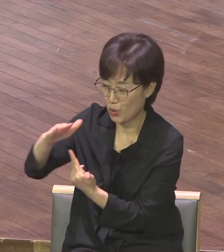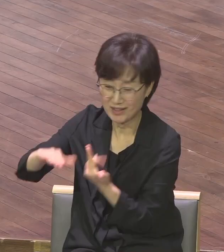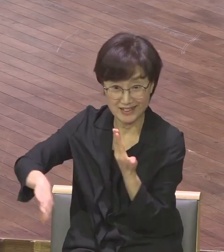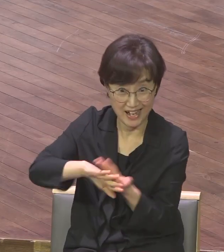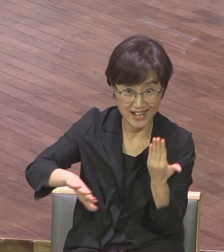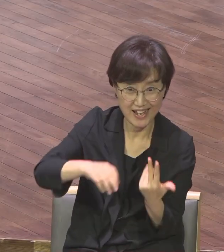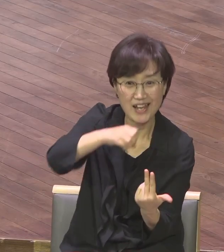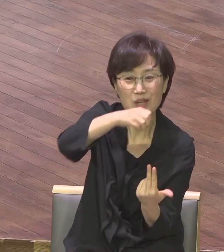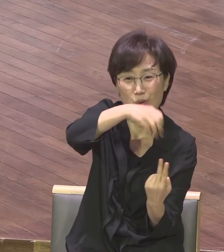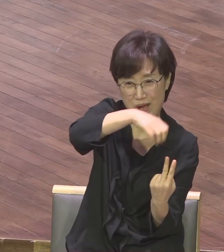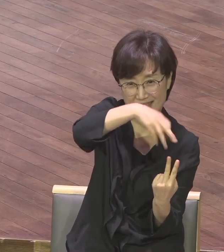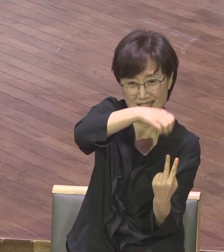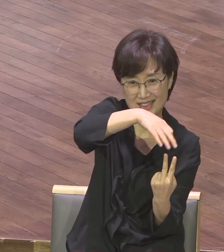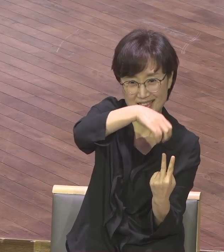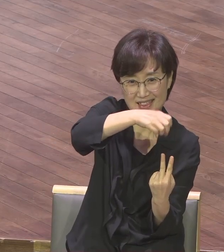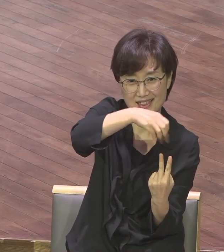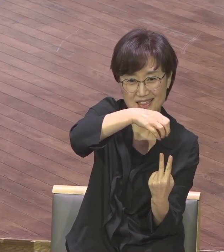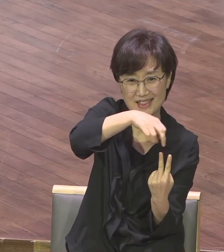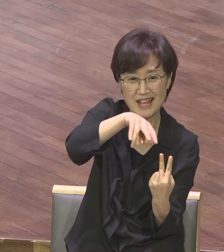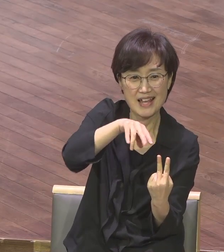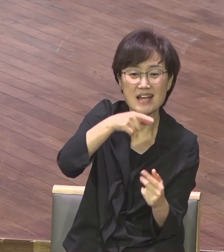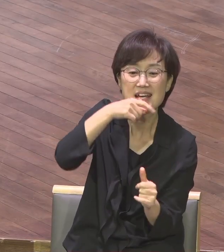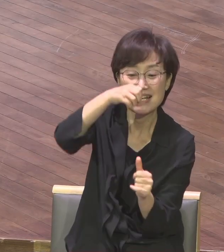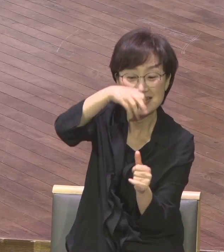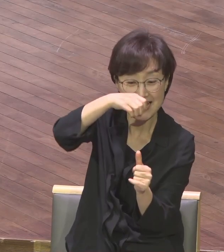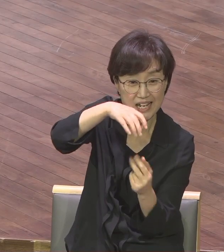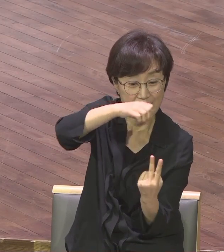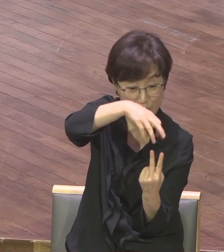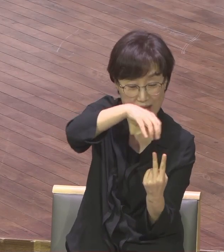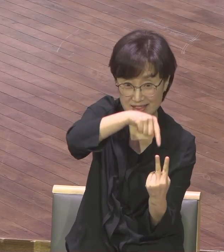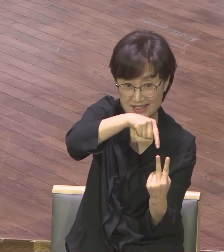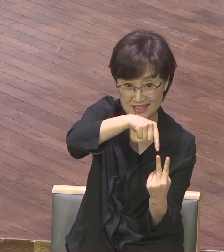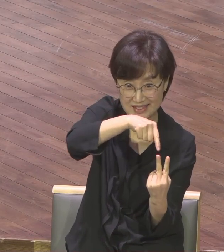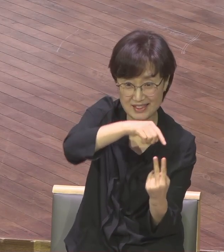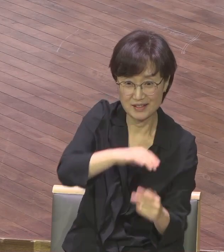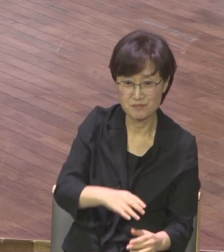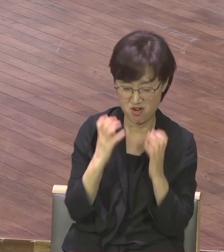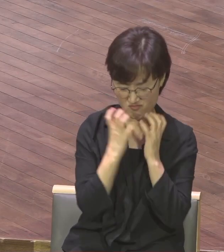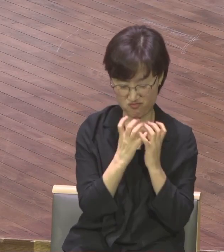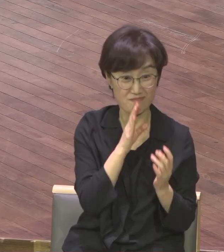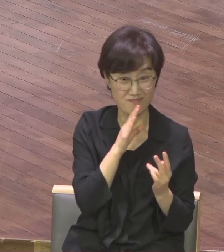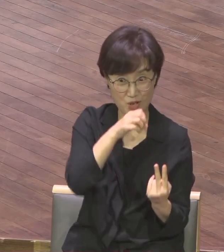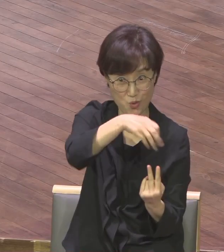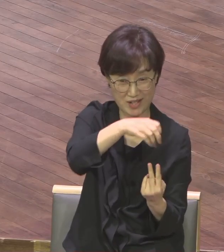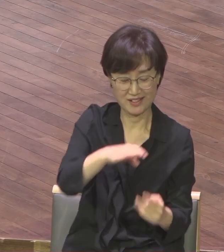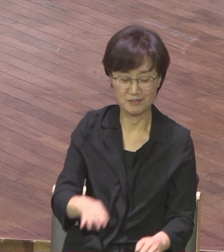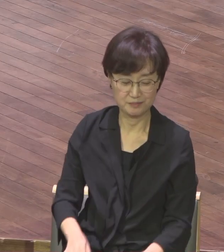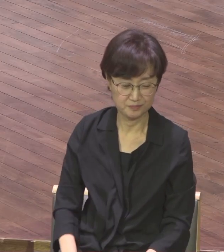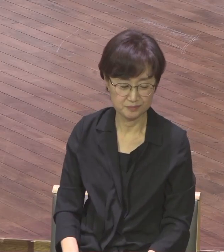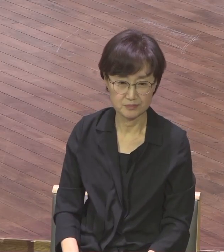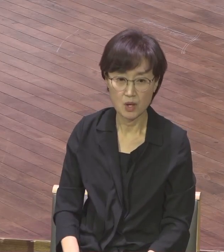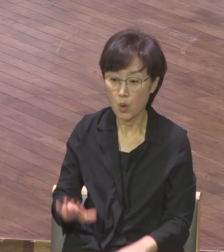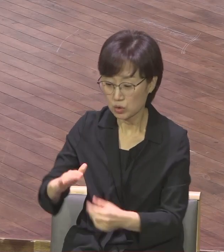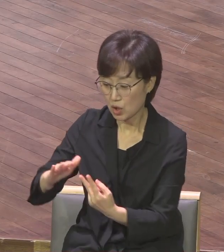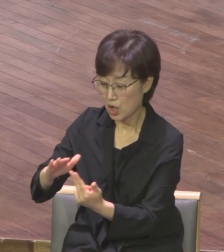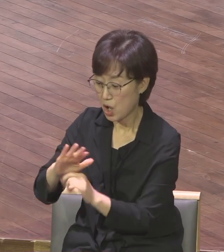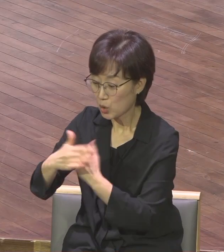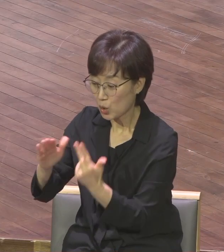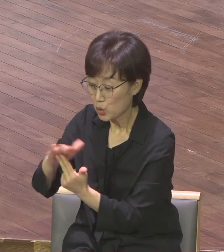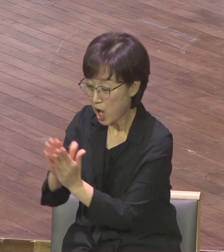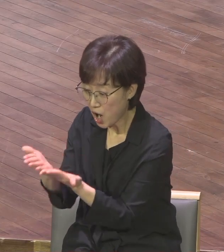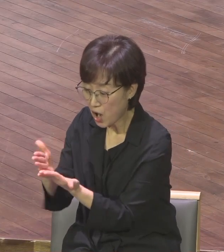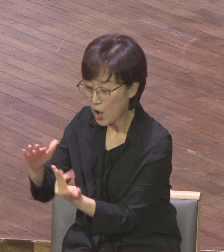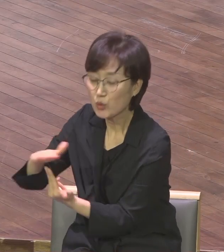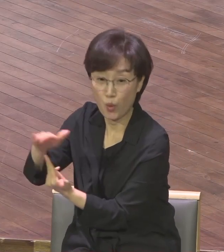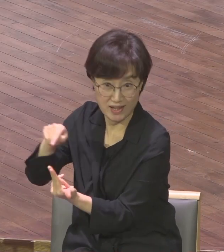아니라 세례 요한입니다. 이름이 딱 같아요. 이름이 요한복음을 오늘 본문을 기록한 요한복음의